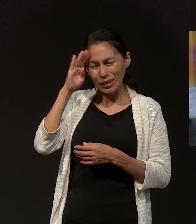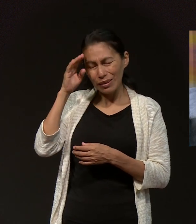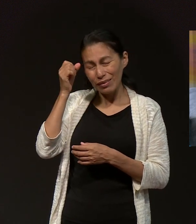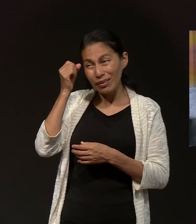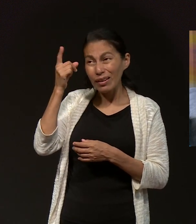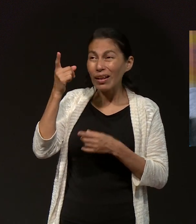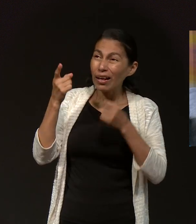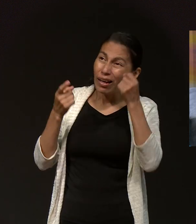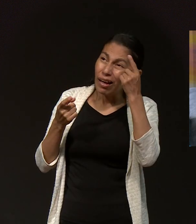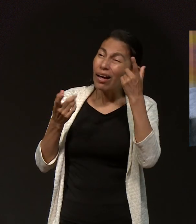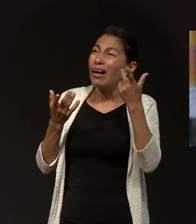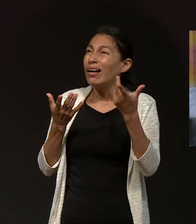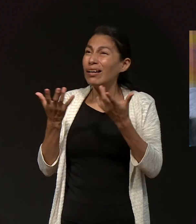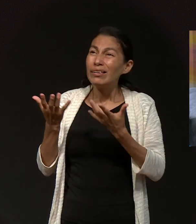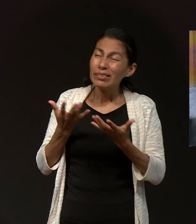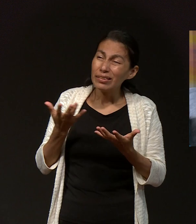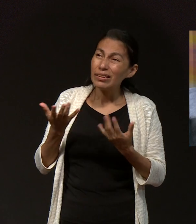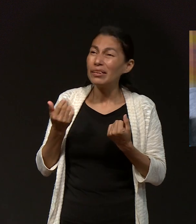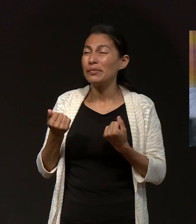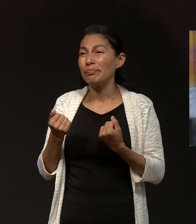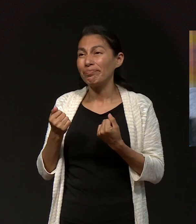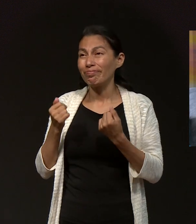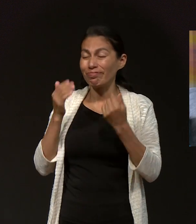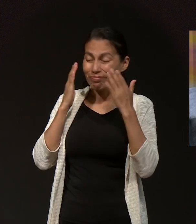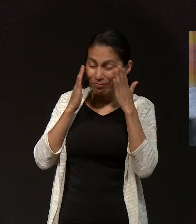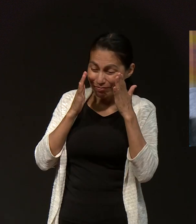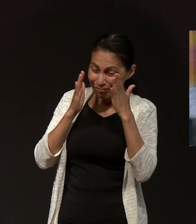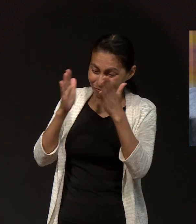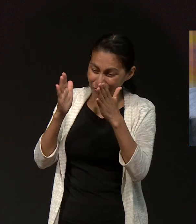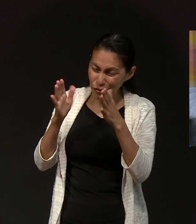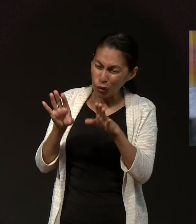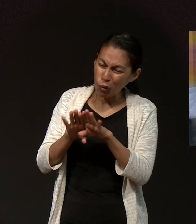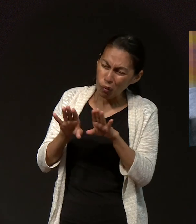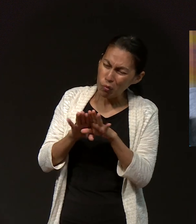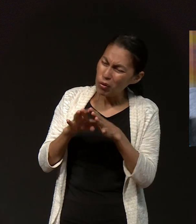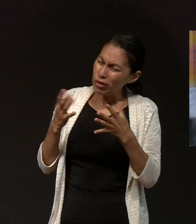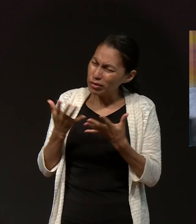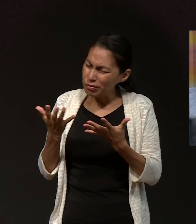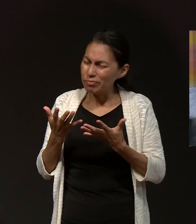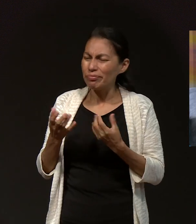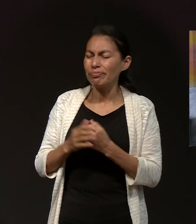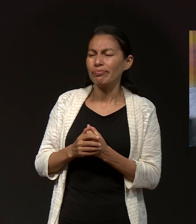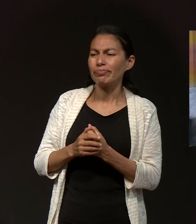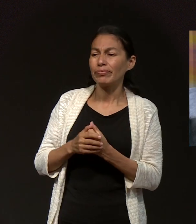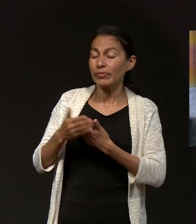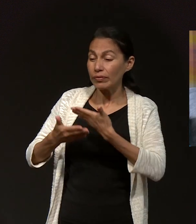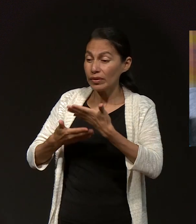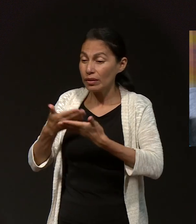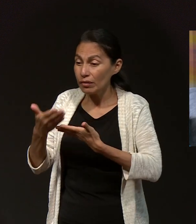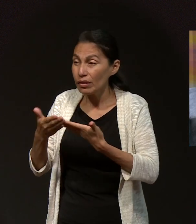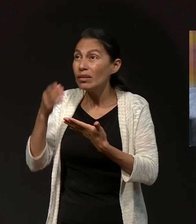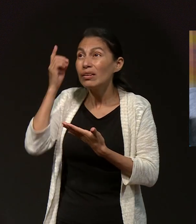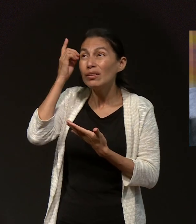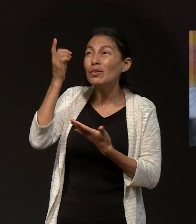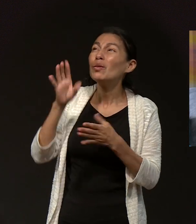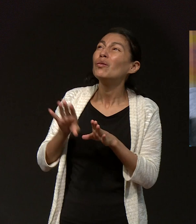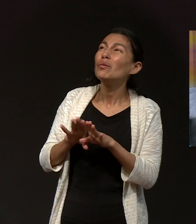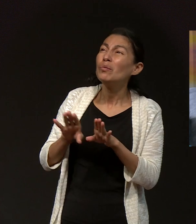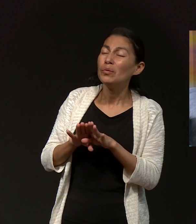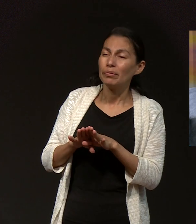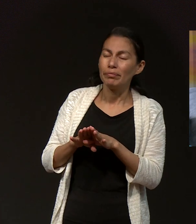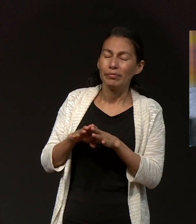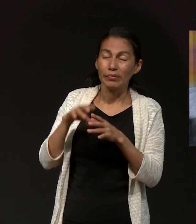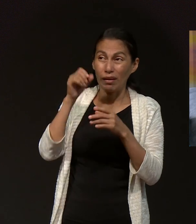Opciones. Opciones. ¿A dónde vamos a ir? ¿Qué vamos a hacer? ¿Cómo podemos servir? Pero, pues,